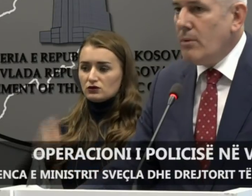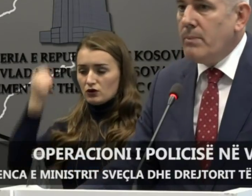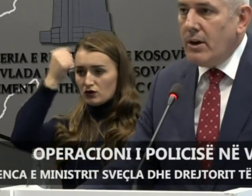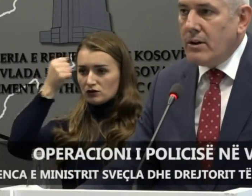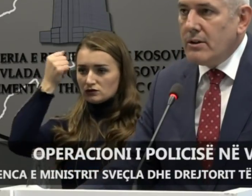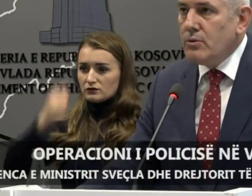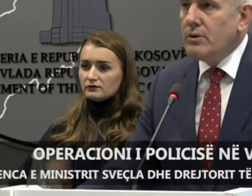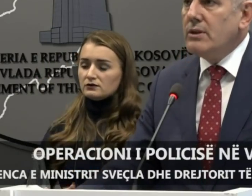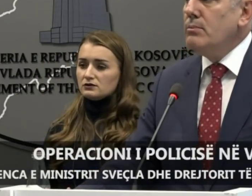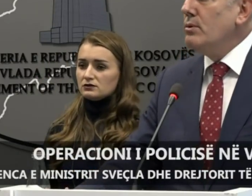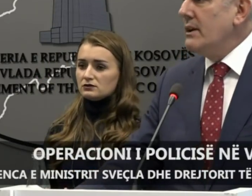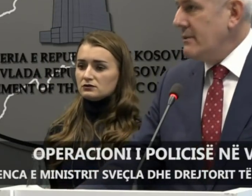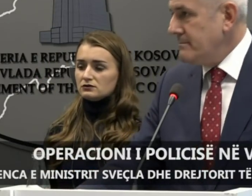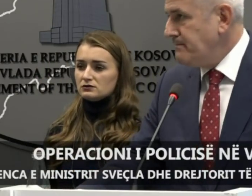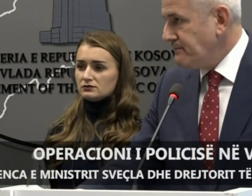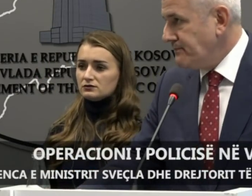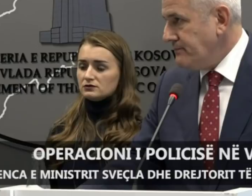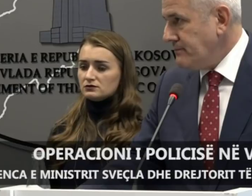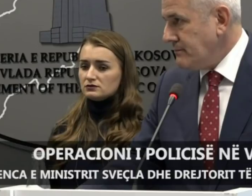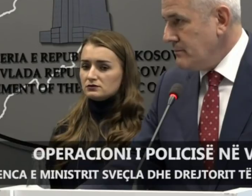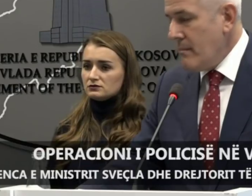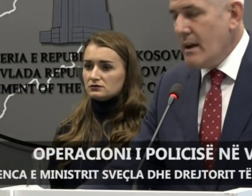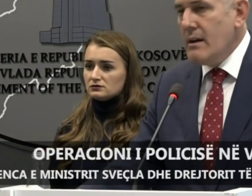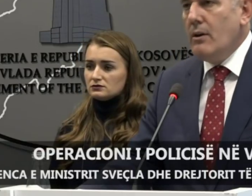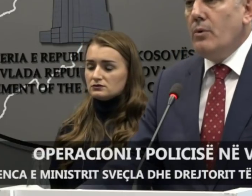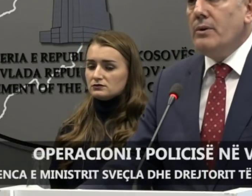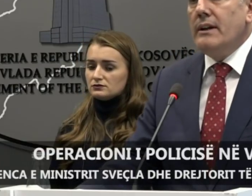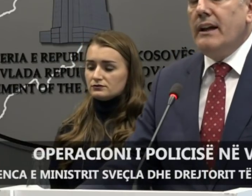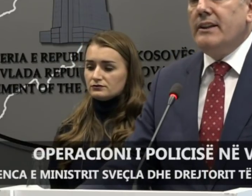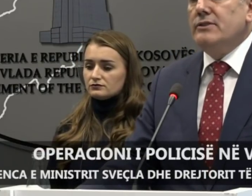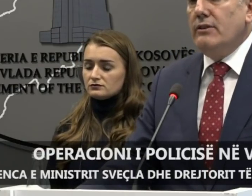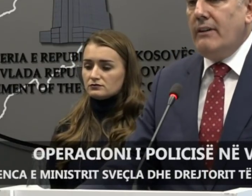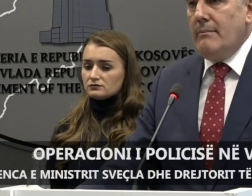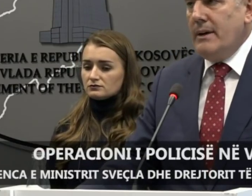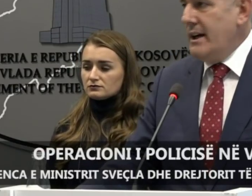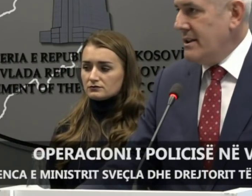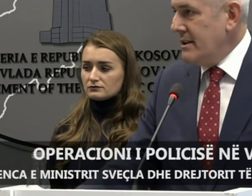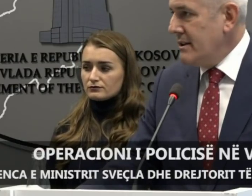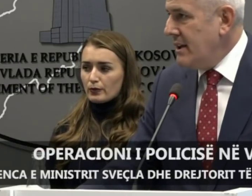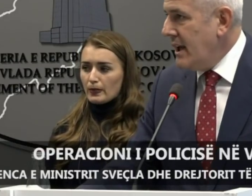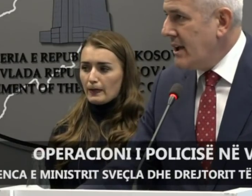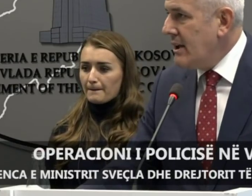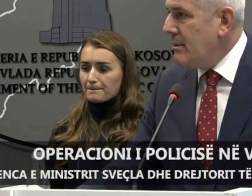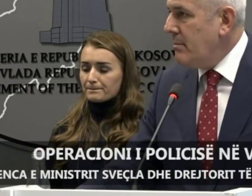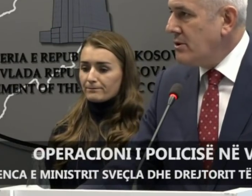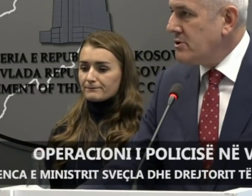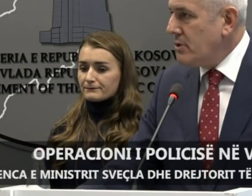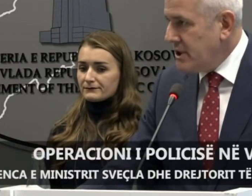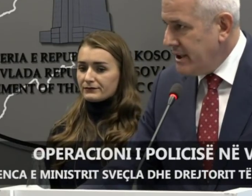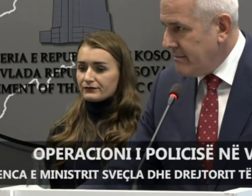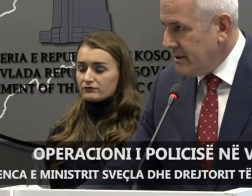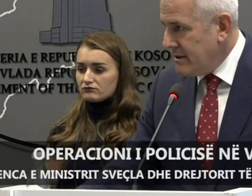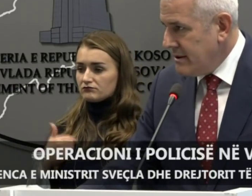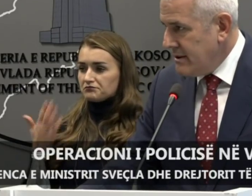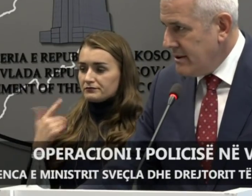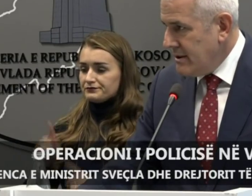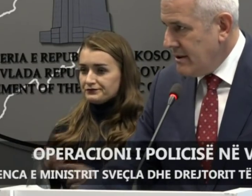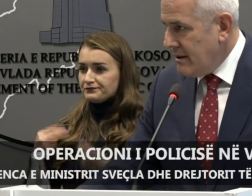Edhe kjo plagë duhet të mbyllet. Unë e theksova më herët, ne kemi pas